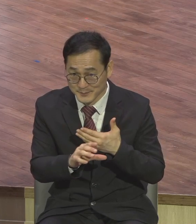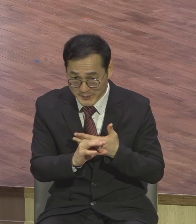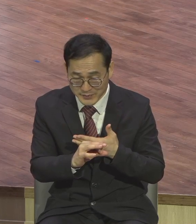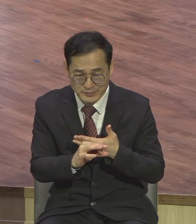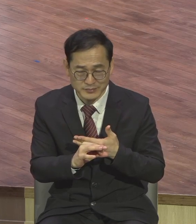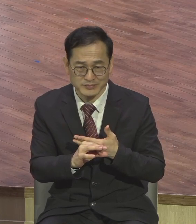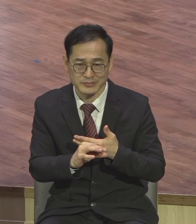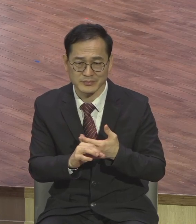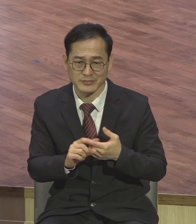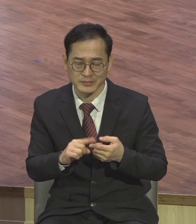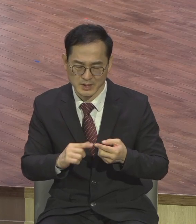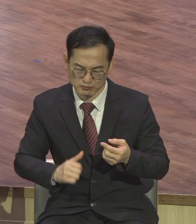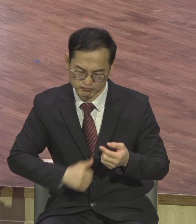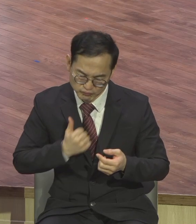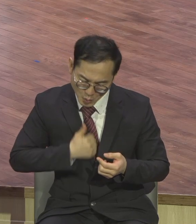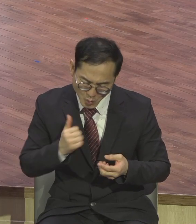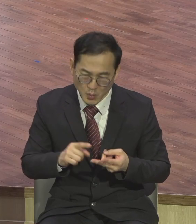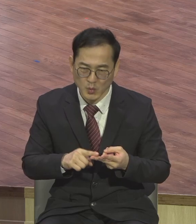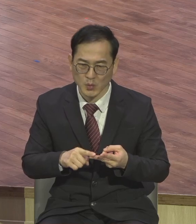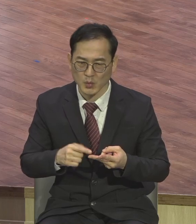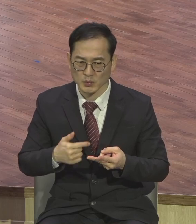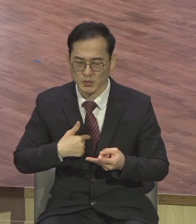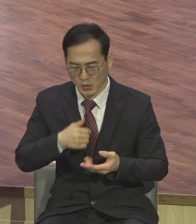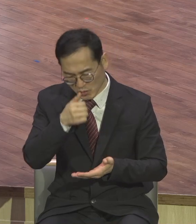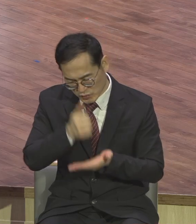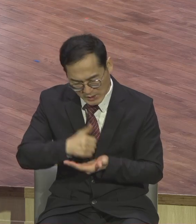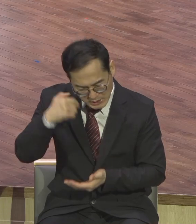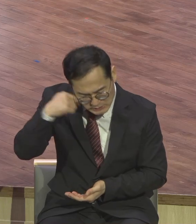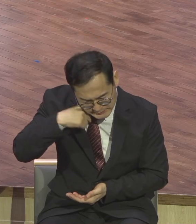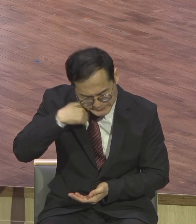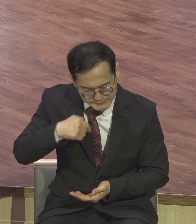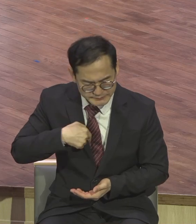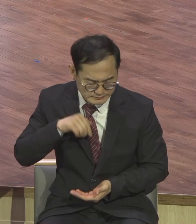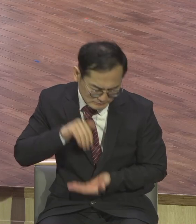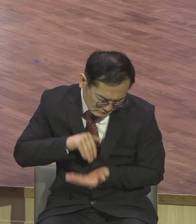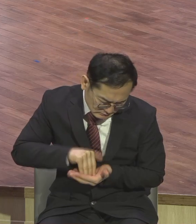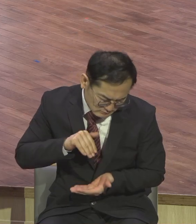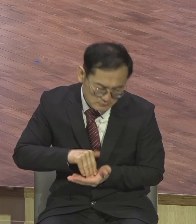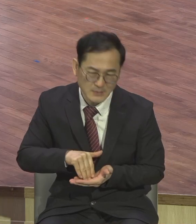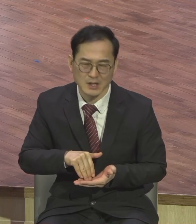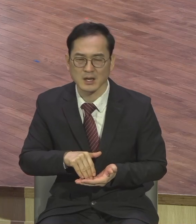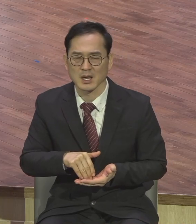분노와 또는 자책감 이런 데 막 시달립니다.